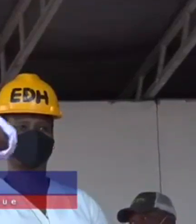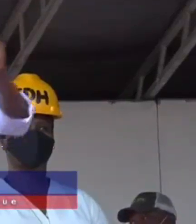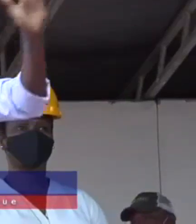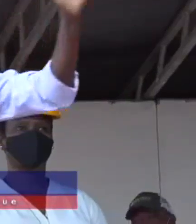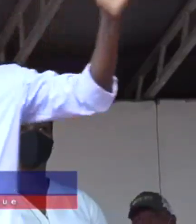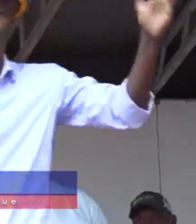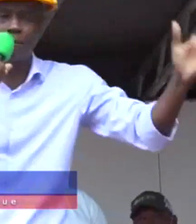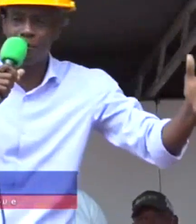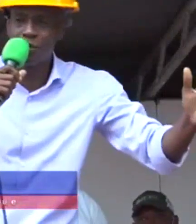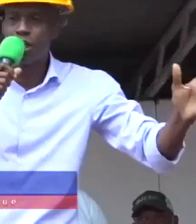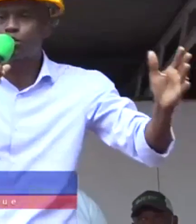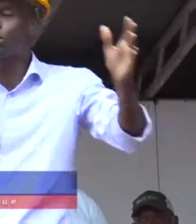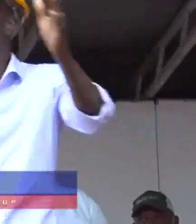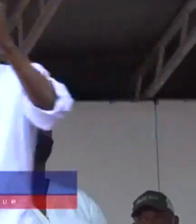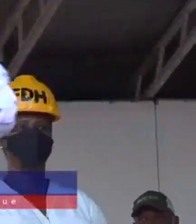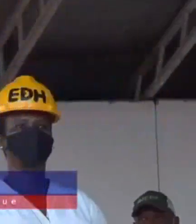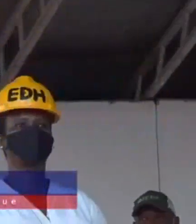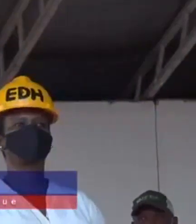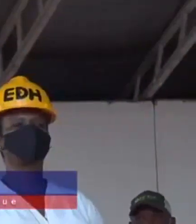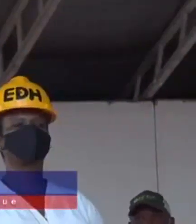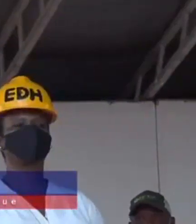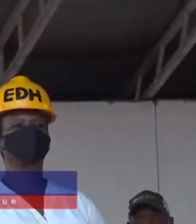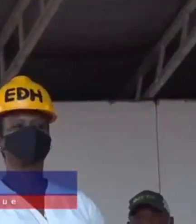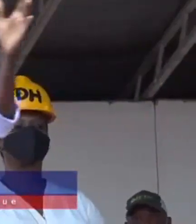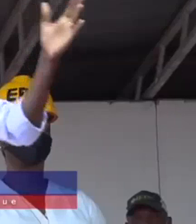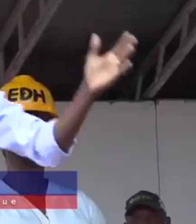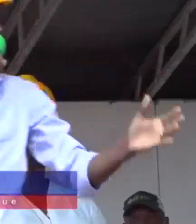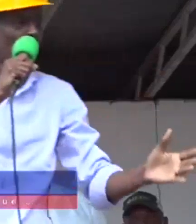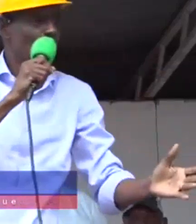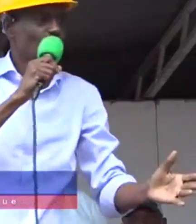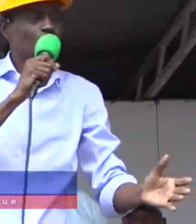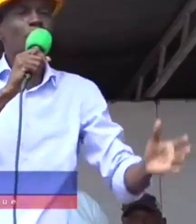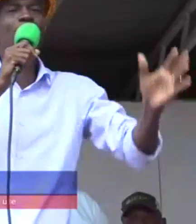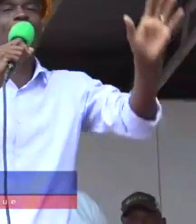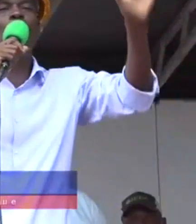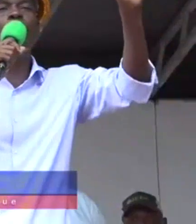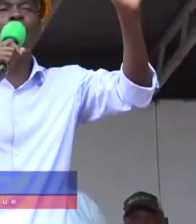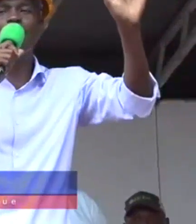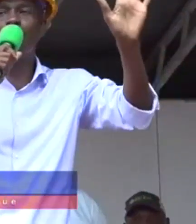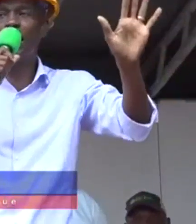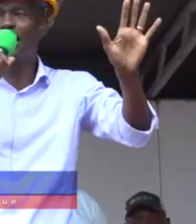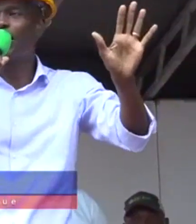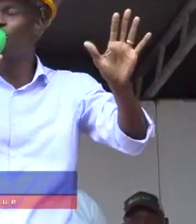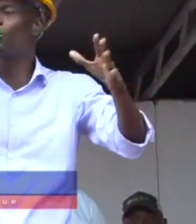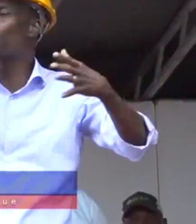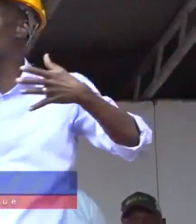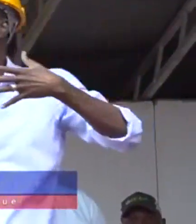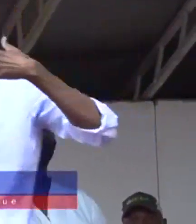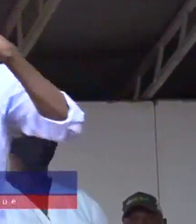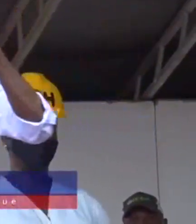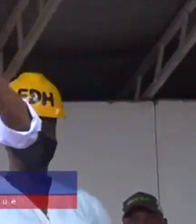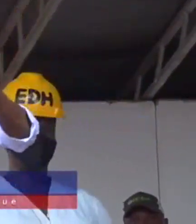moi-même, je voulais dire toute frême, toute chaîne qui est en opposition. Je dis à mon moment arrivé, pour